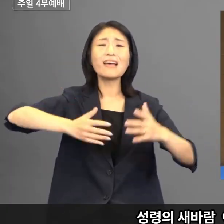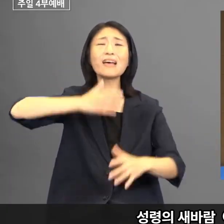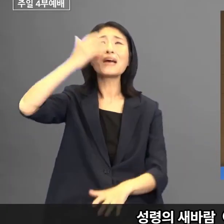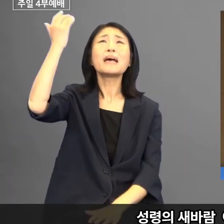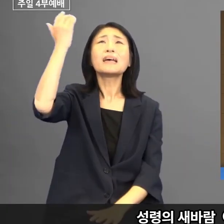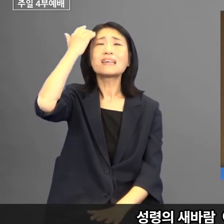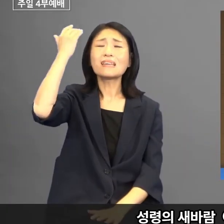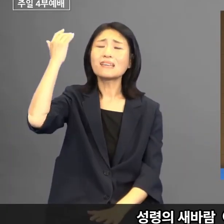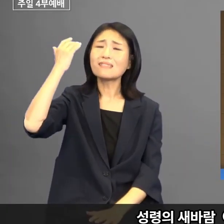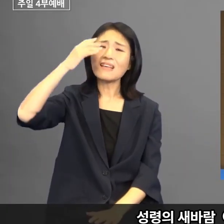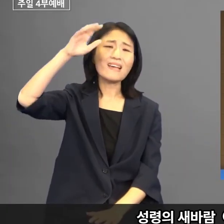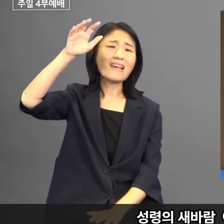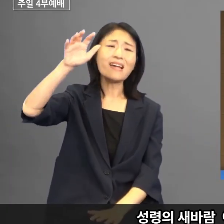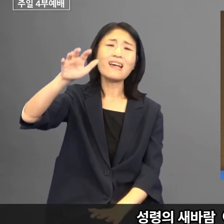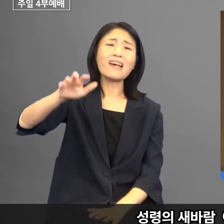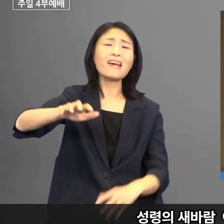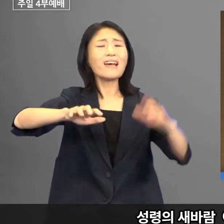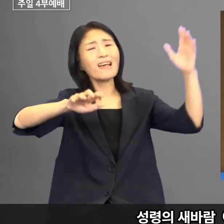새바람 이